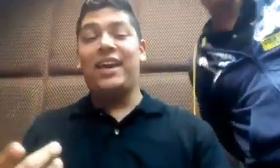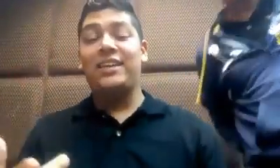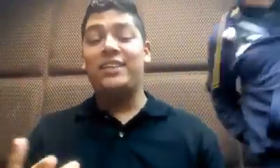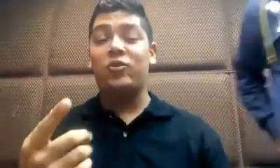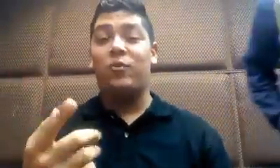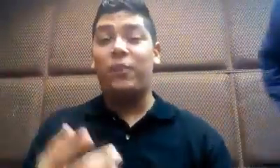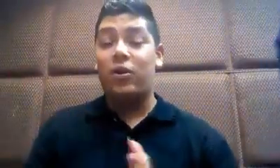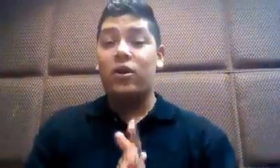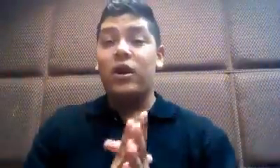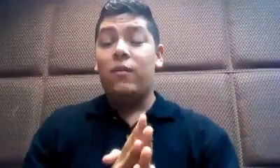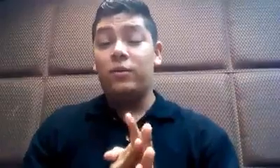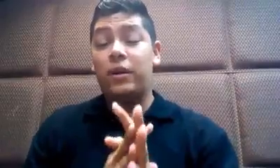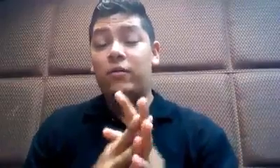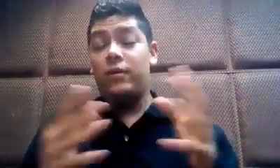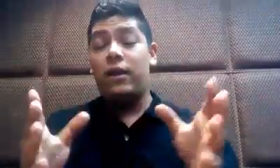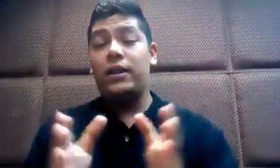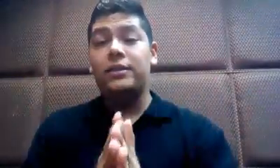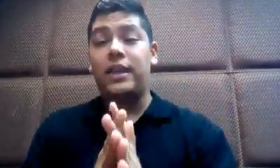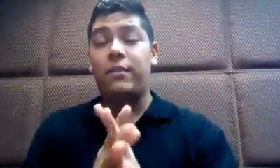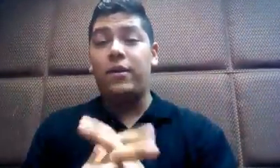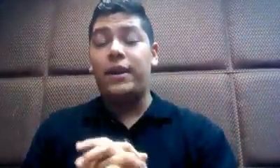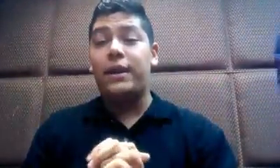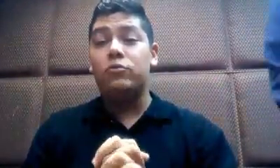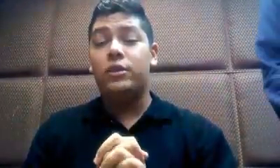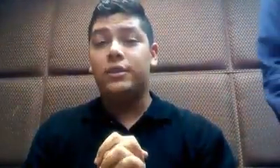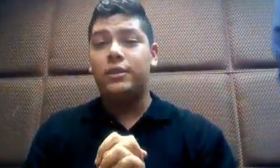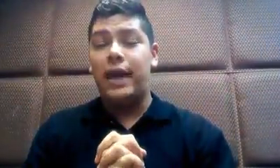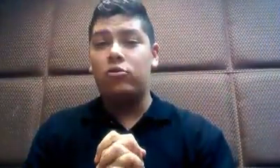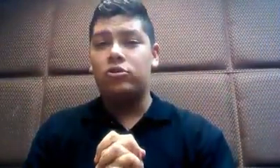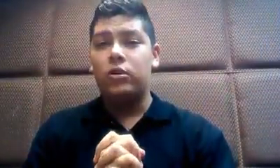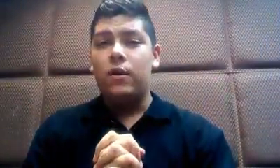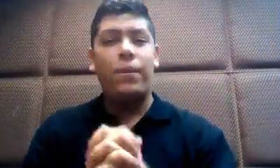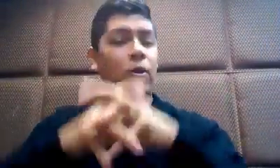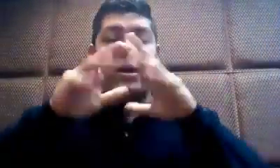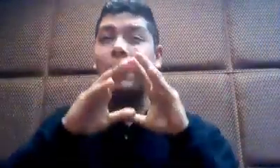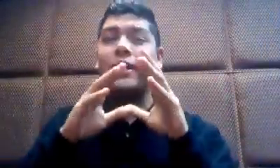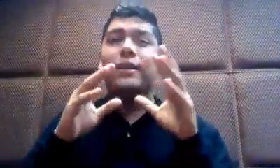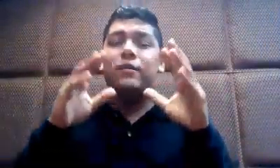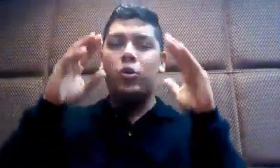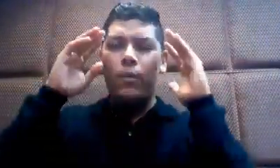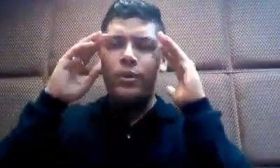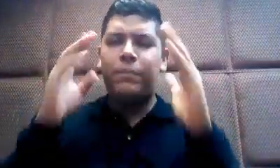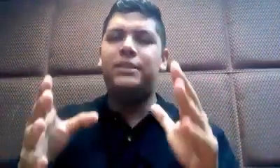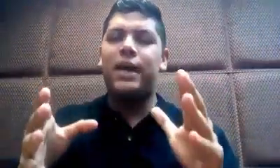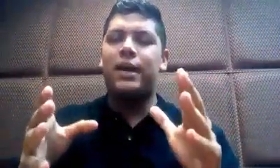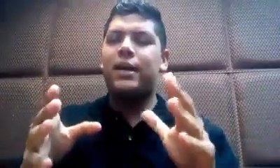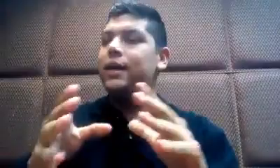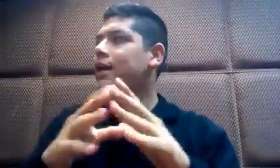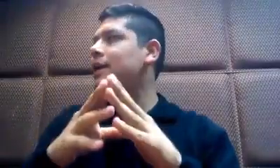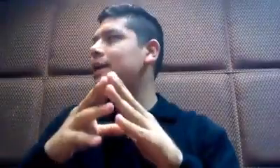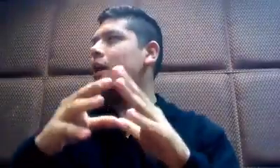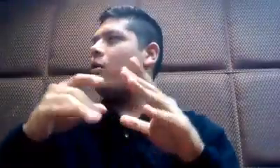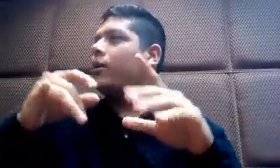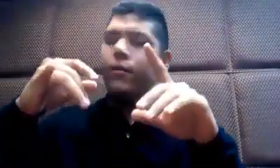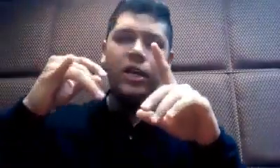Es cierto, pero pues bueno, la verdad es que la mayoría queremos ir sentados. Pero la verdad, yo me puse a pensar, y aunque vayas